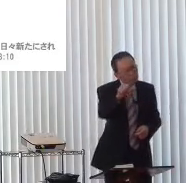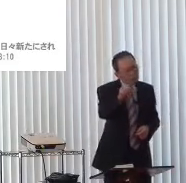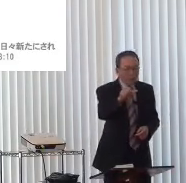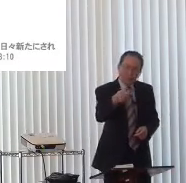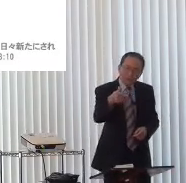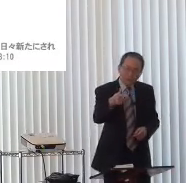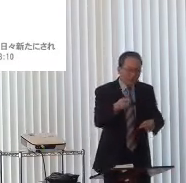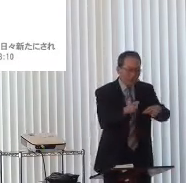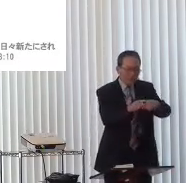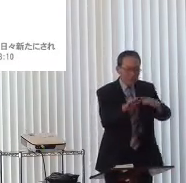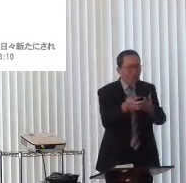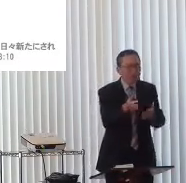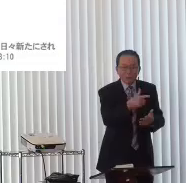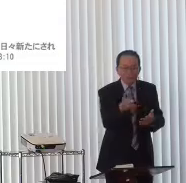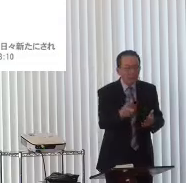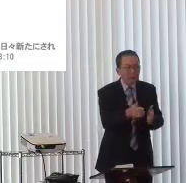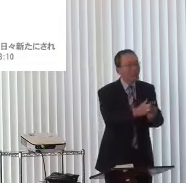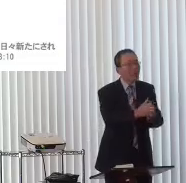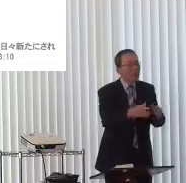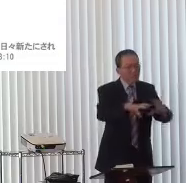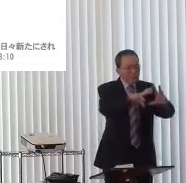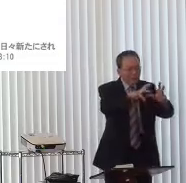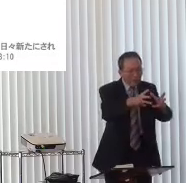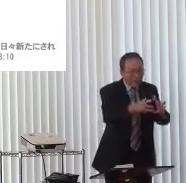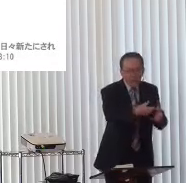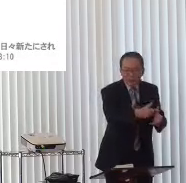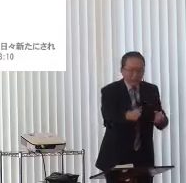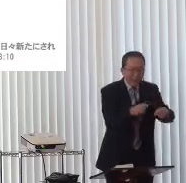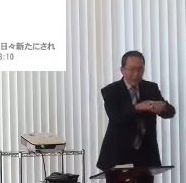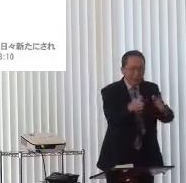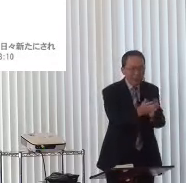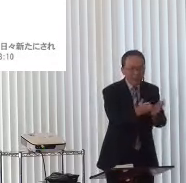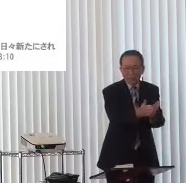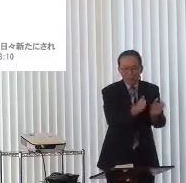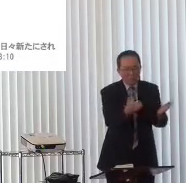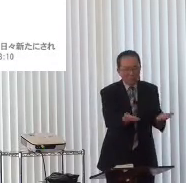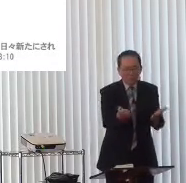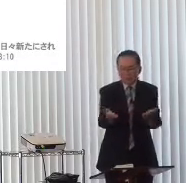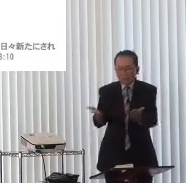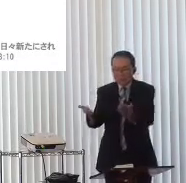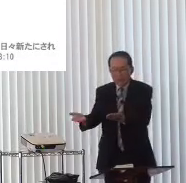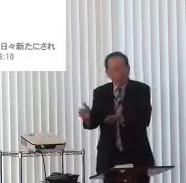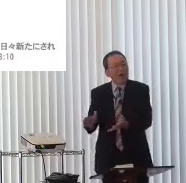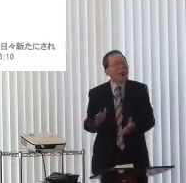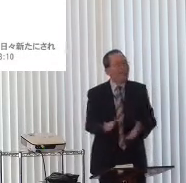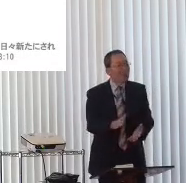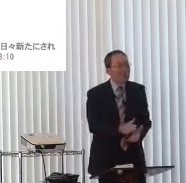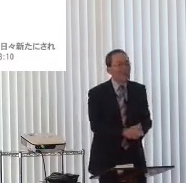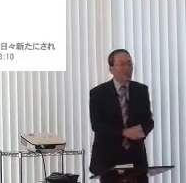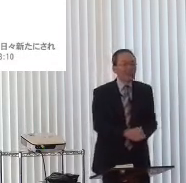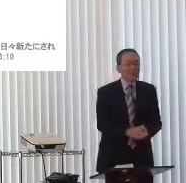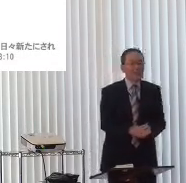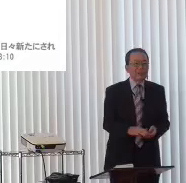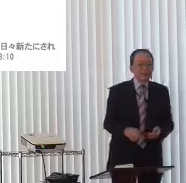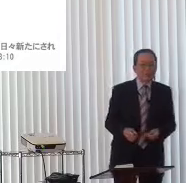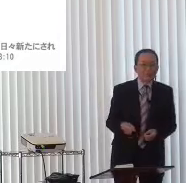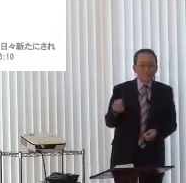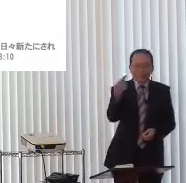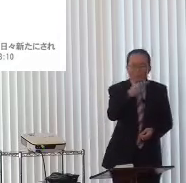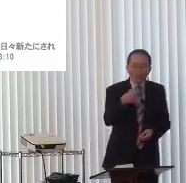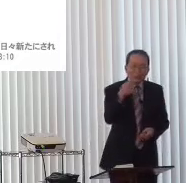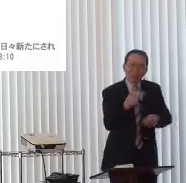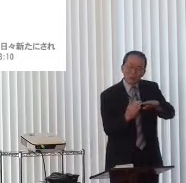聖書とかね、まあ、世界中にフランス語はちょっとあれですかね、1000以上の言葉に聖書を訳されてます